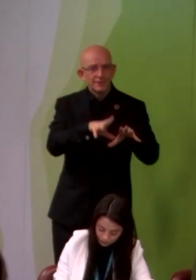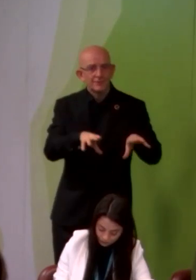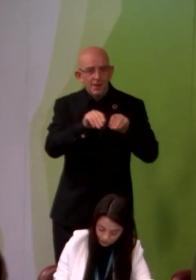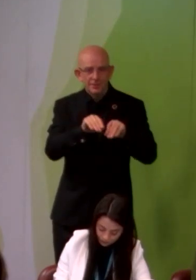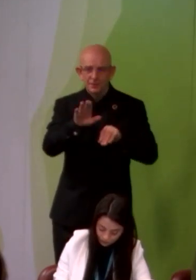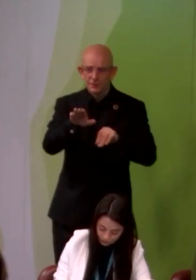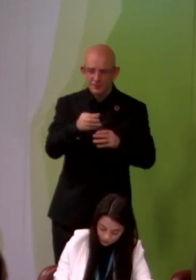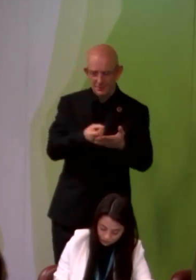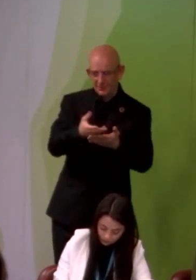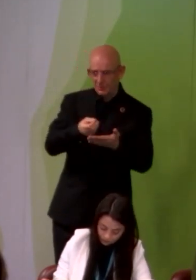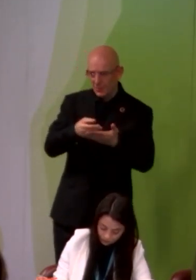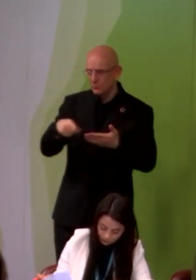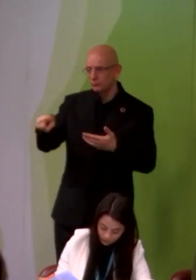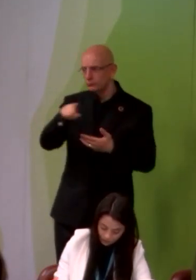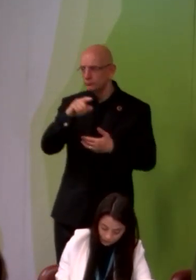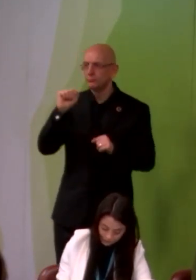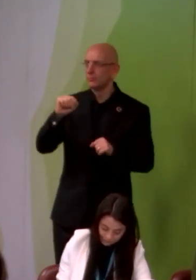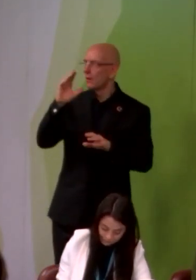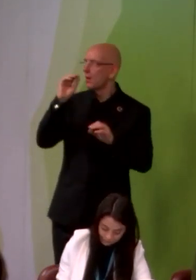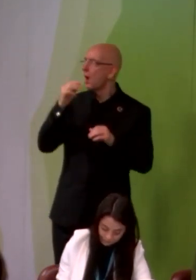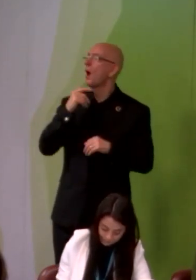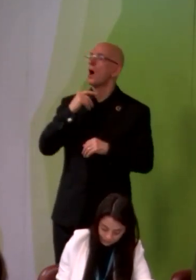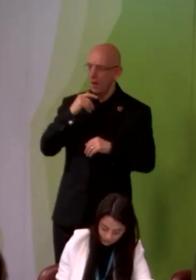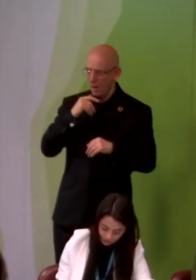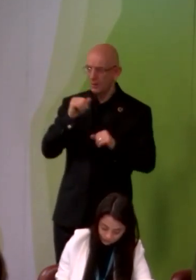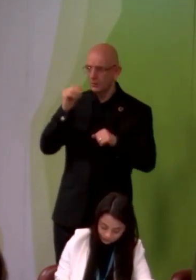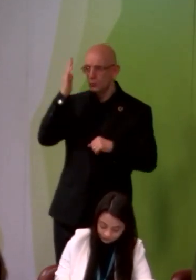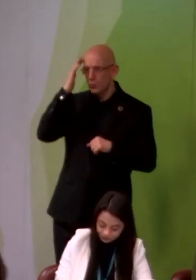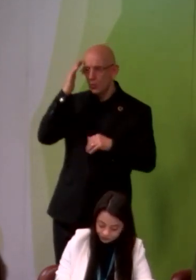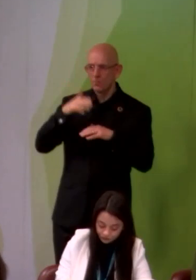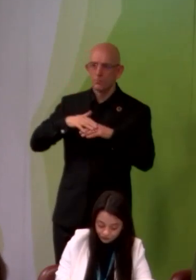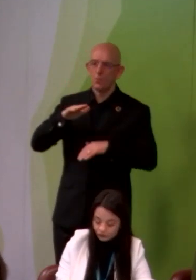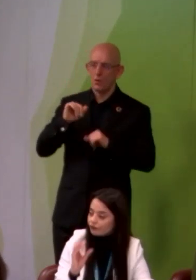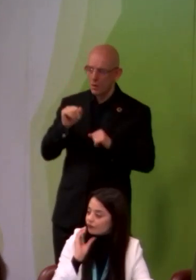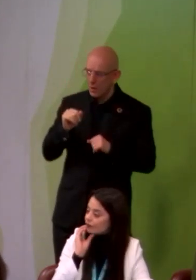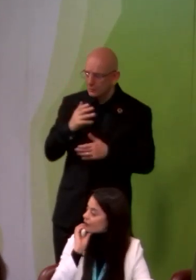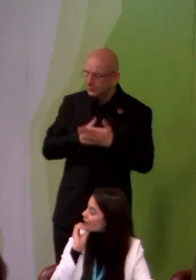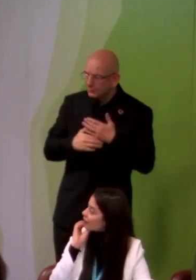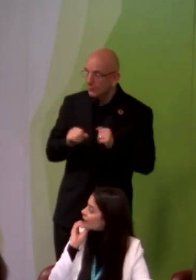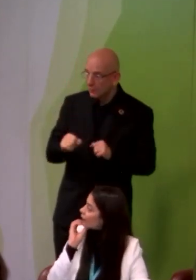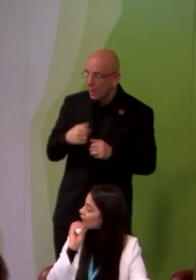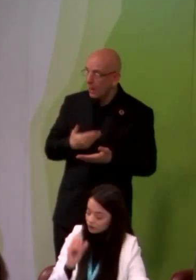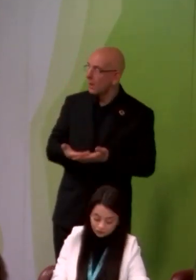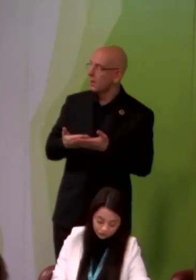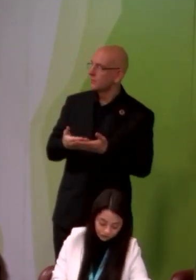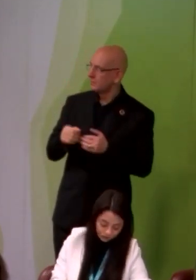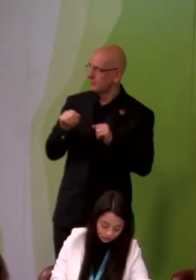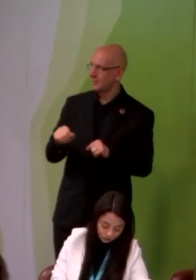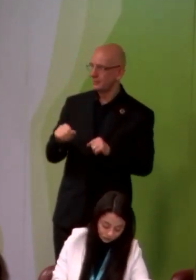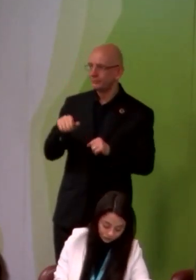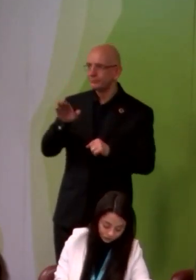et les familles qui ont des enfants vivant avec handicapés, en particulier sur l'importance